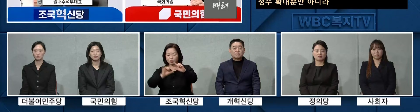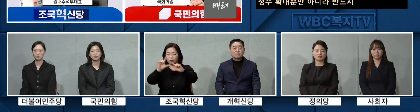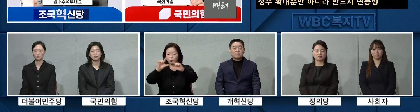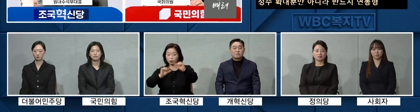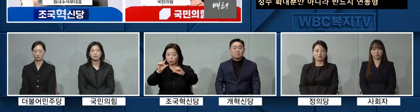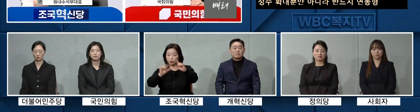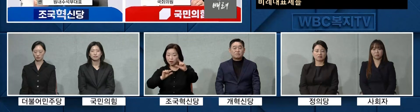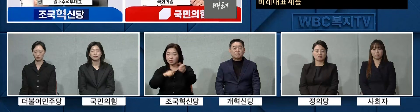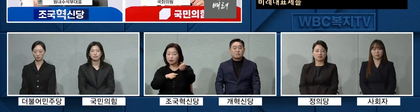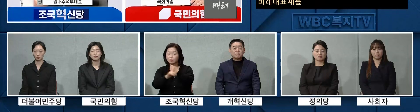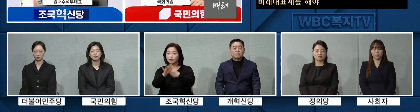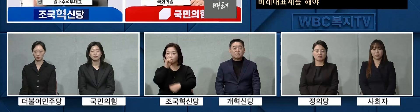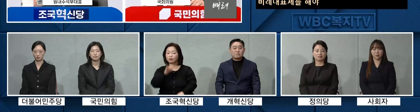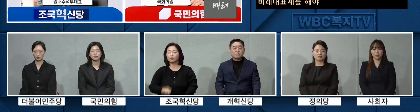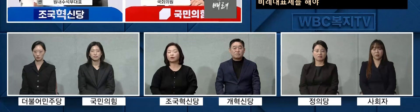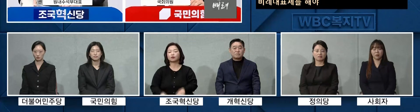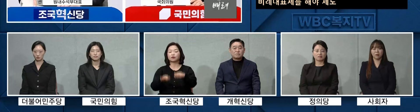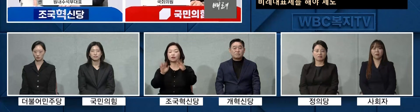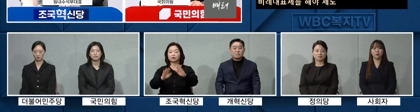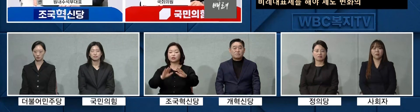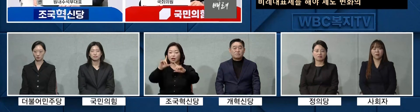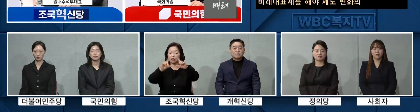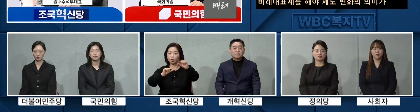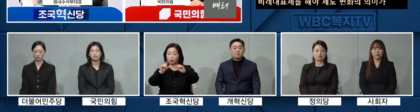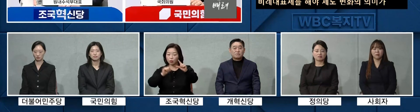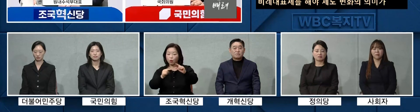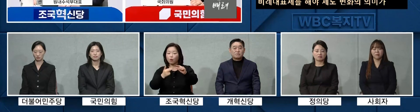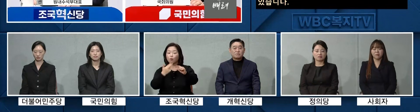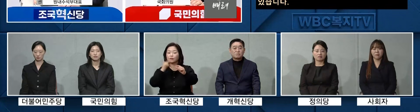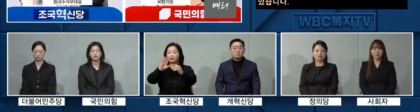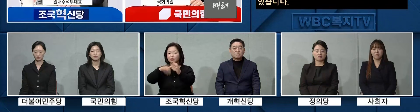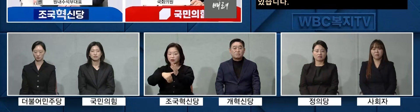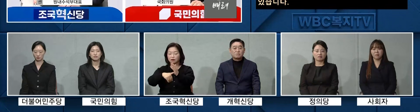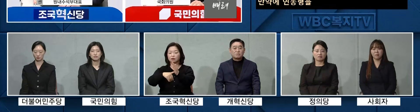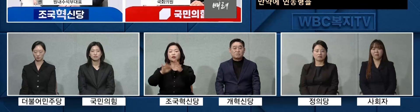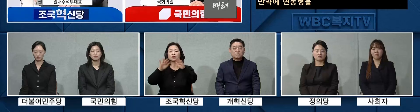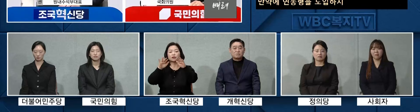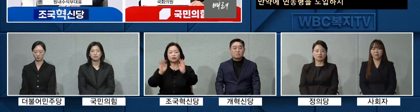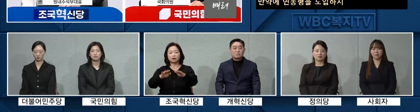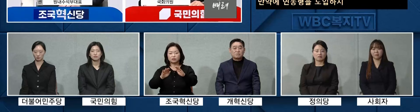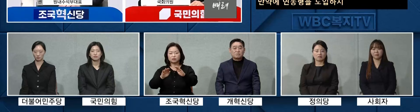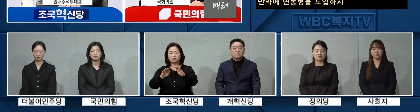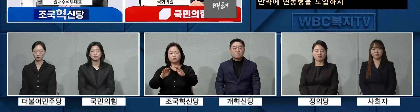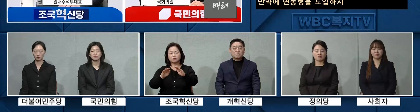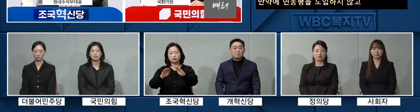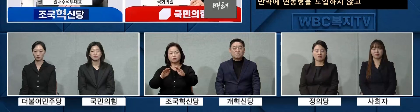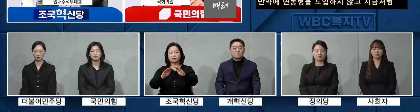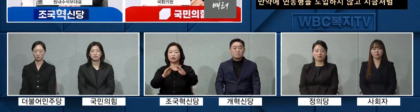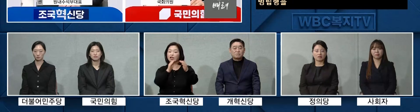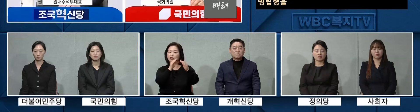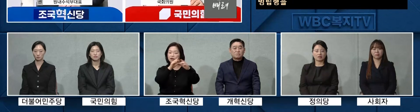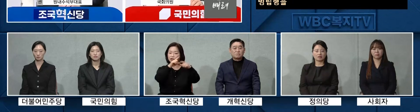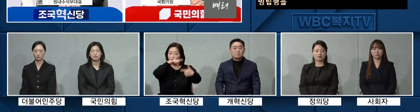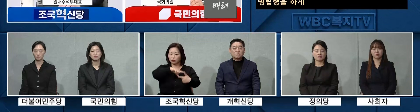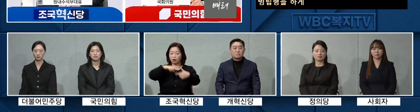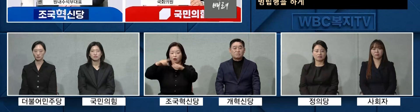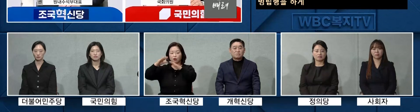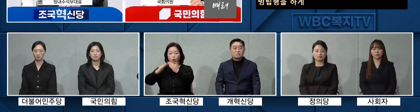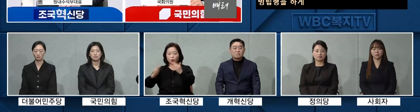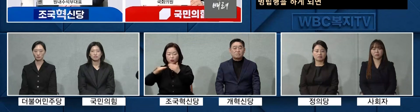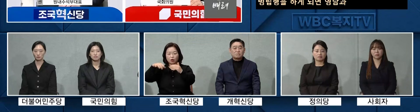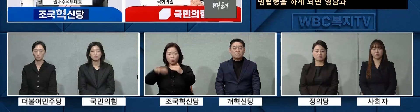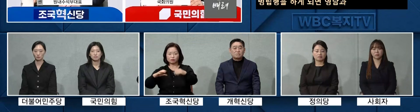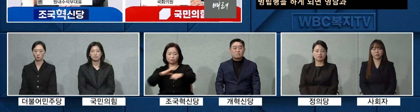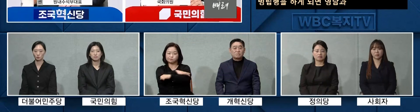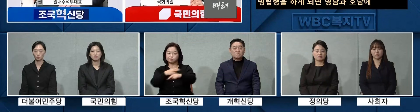의미가 있습니다. 만일 연동형을 도입하지 않고 지금처럼 병립형을 하게 되면은 영남과 호남의 일당 독점의 그